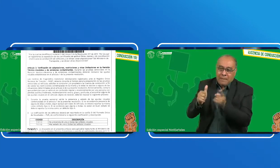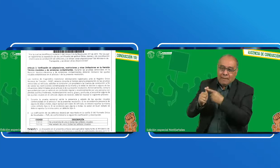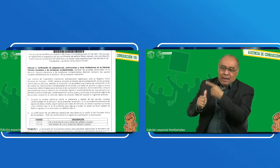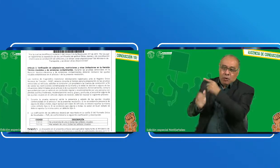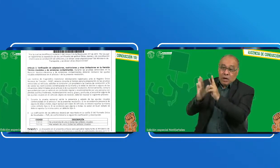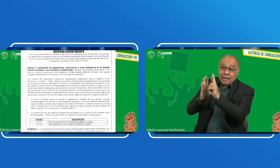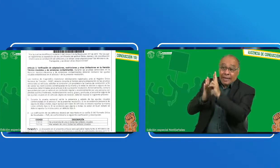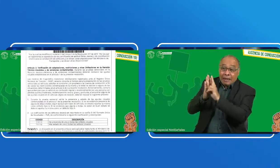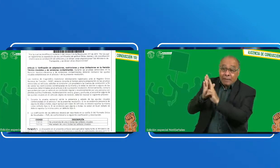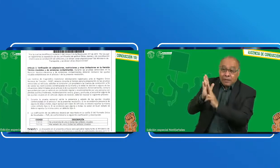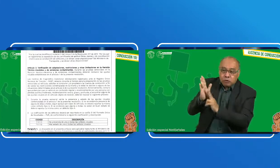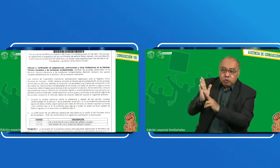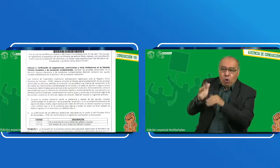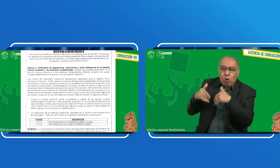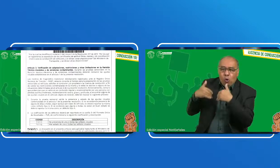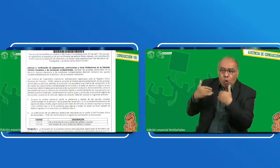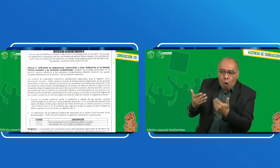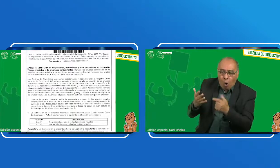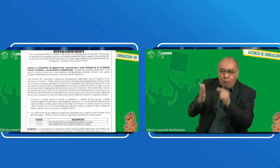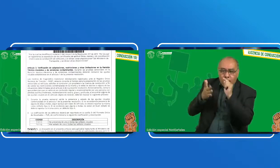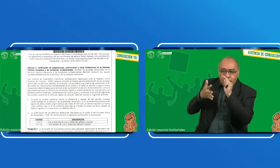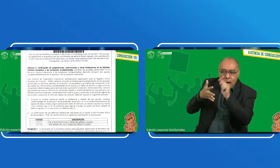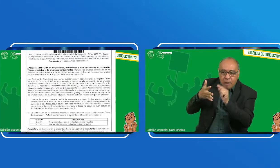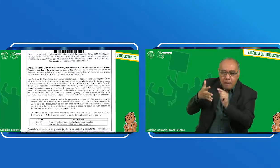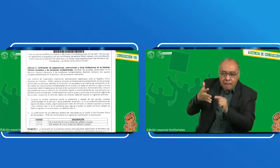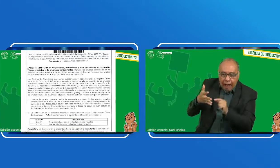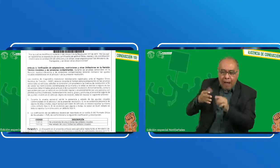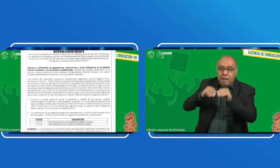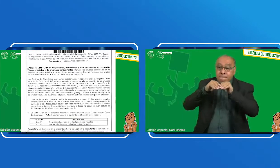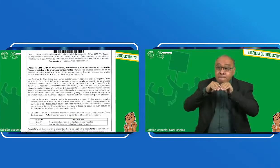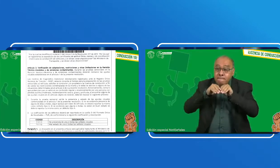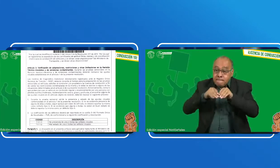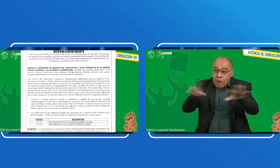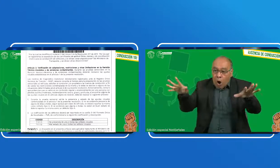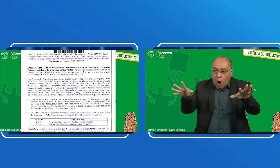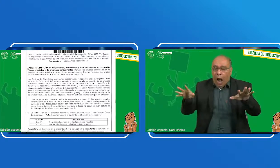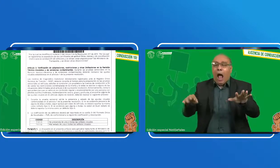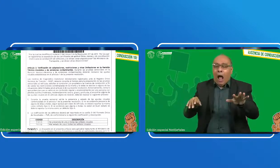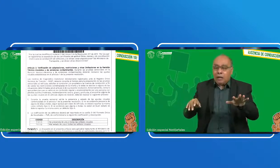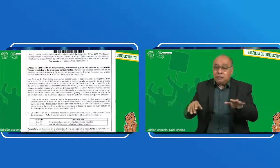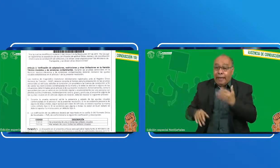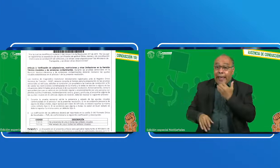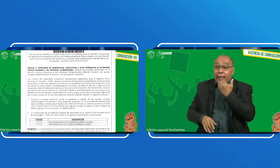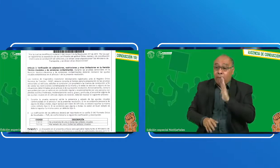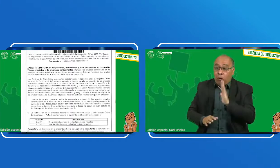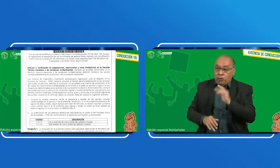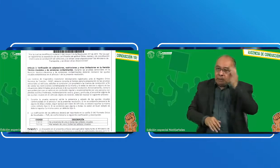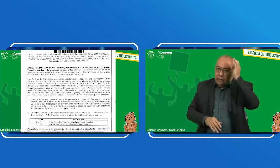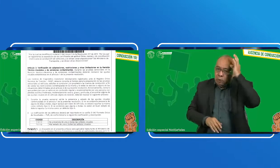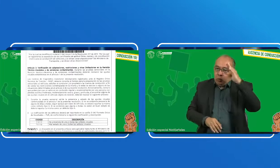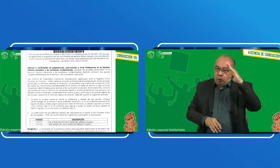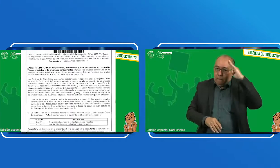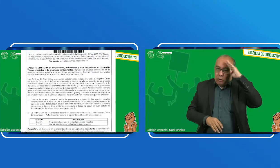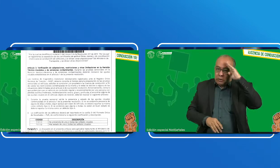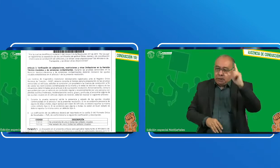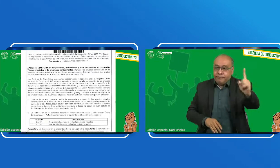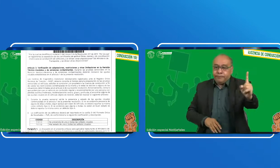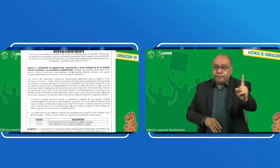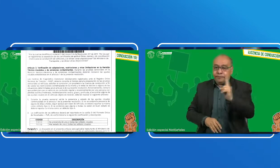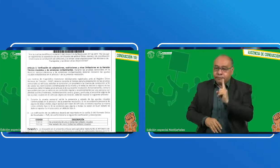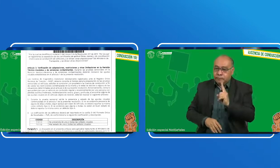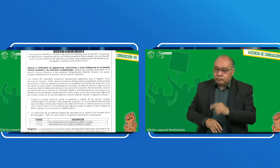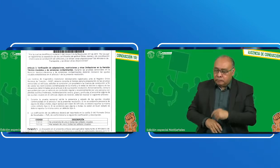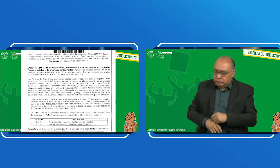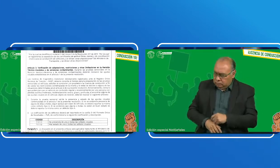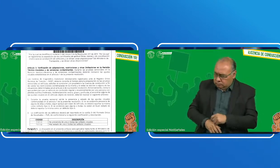para reglamentar esta resolución. La reglamentación es la que indicará cómo se debe hacer